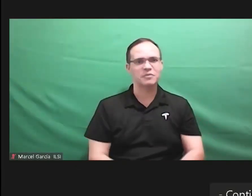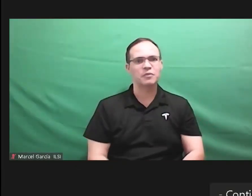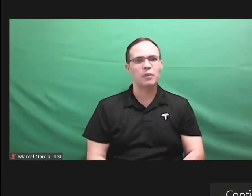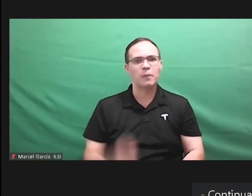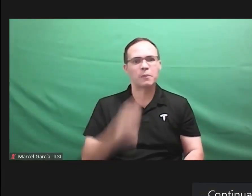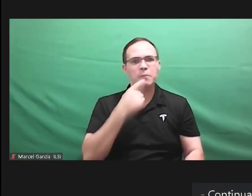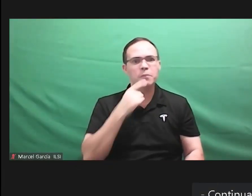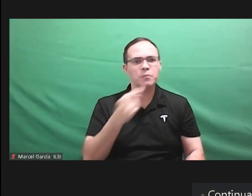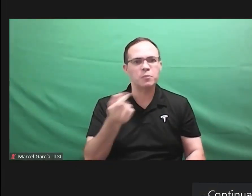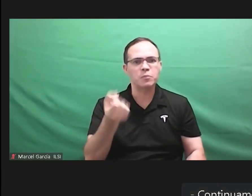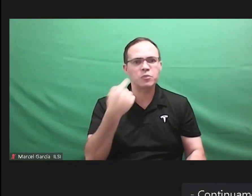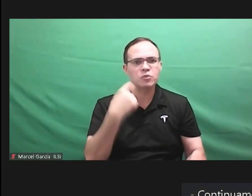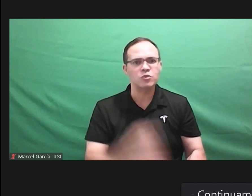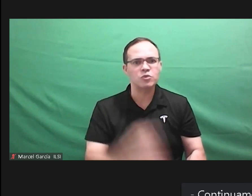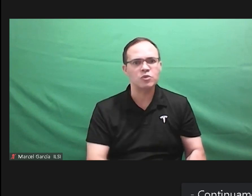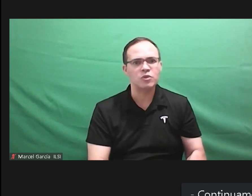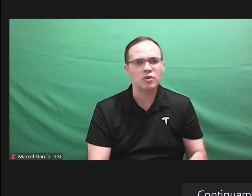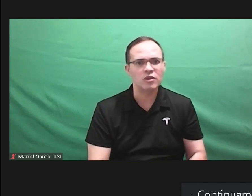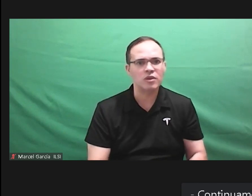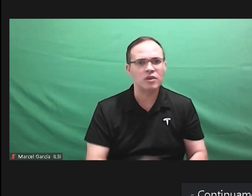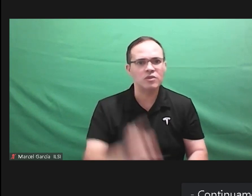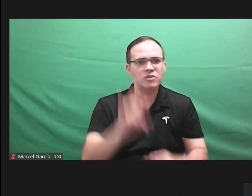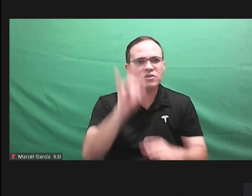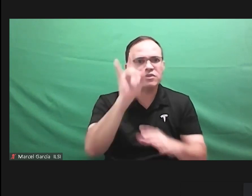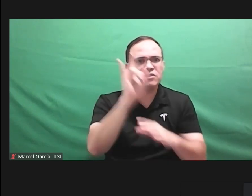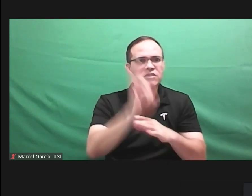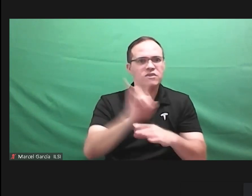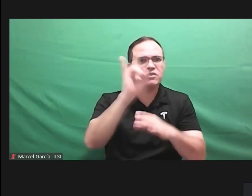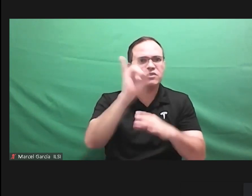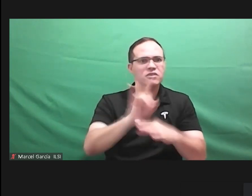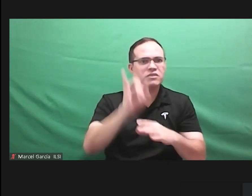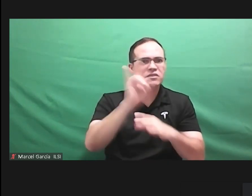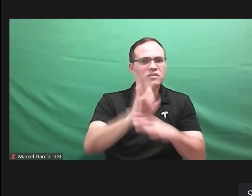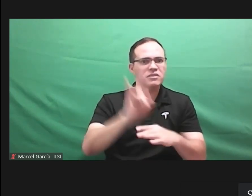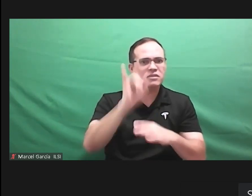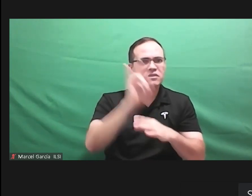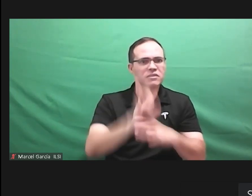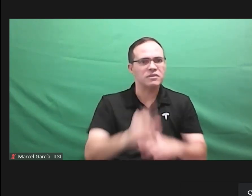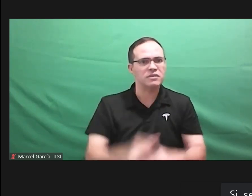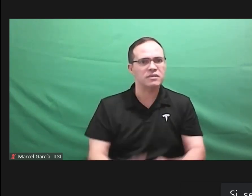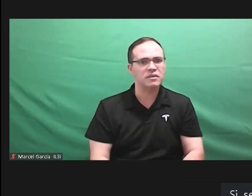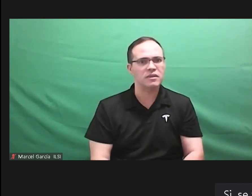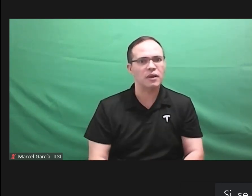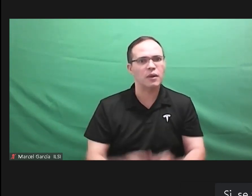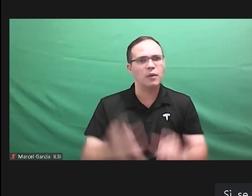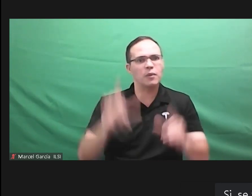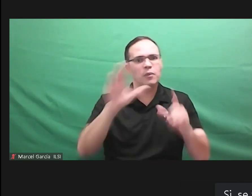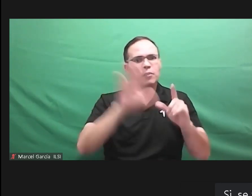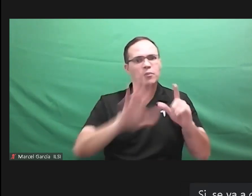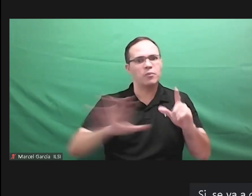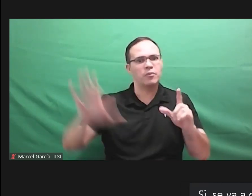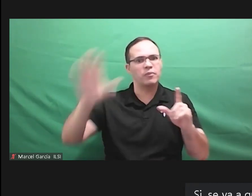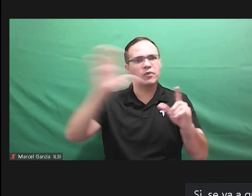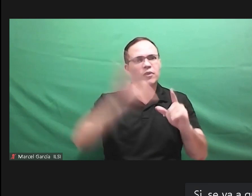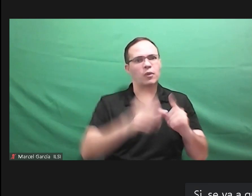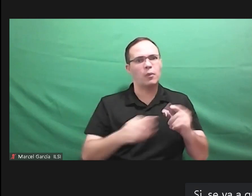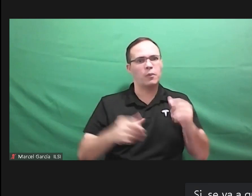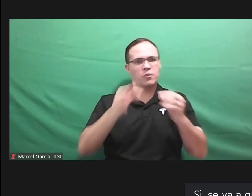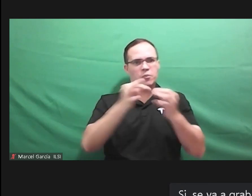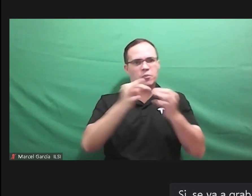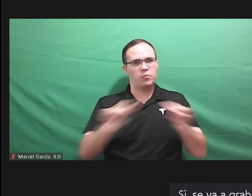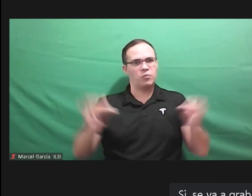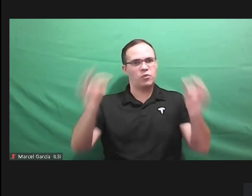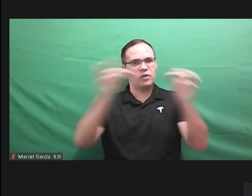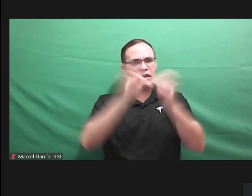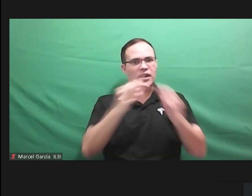se va a grabar, bueno, sí, la idea es grabar ese seminario y todos los que se han realizado, pero sobre todo se puede